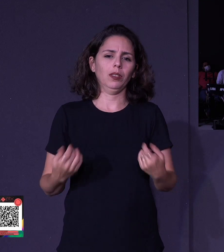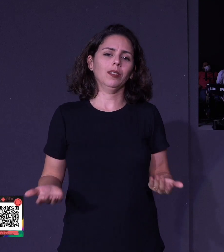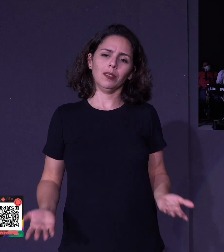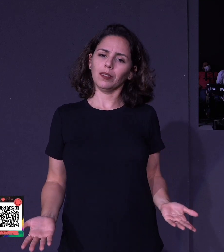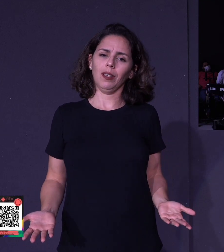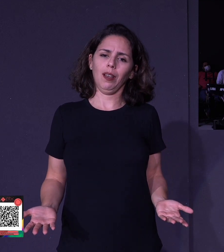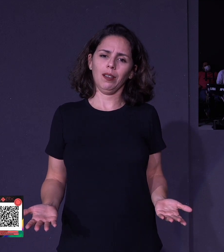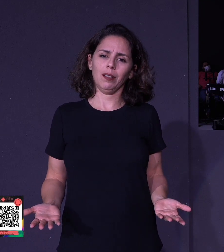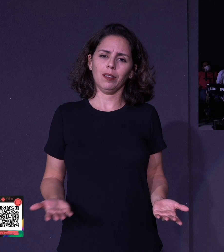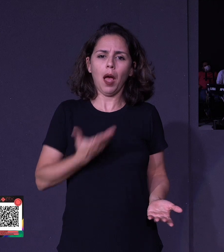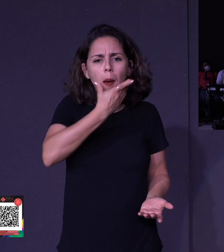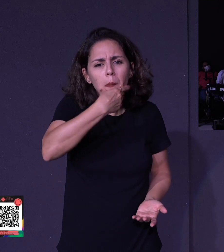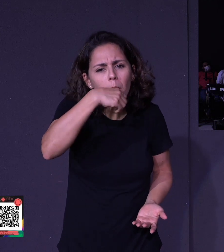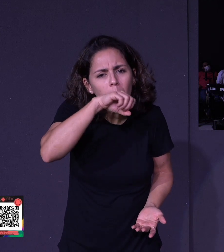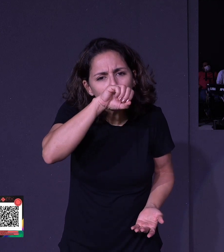beije a sua filha.